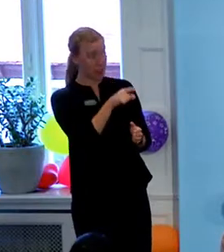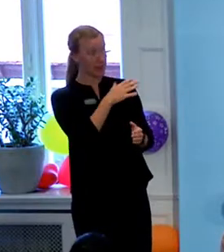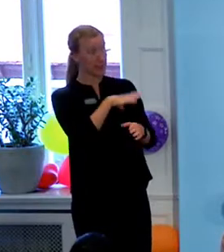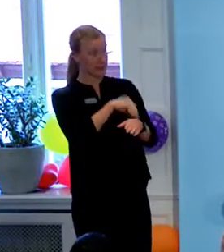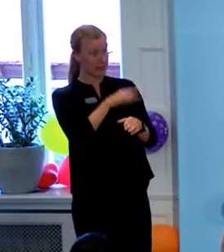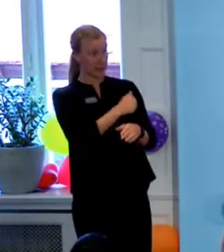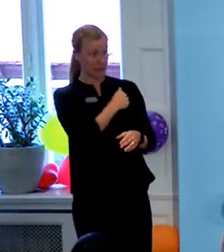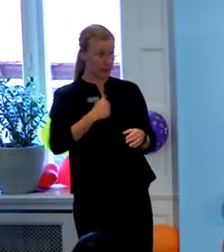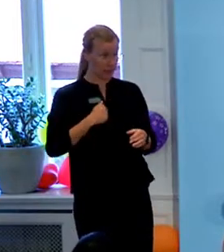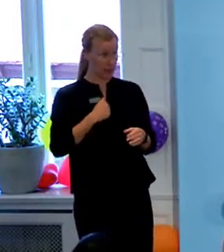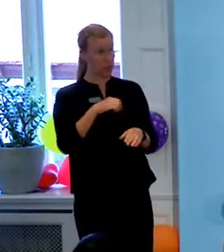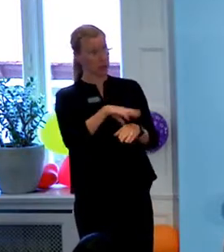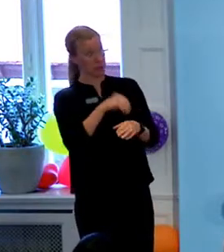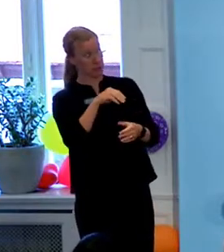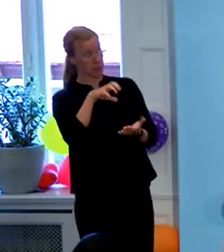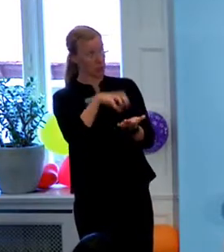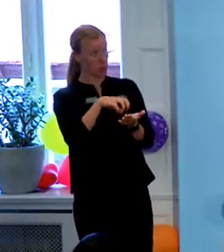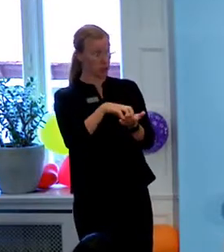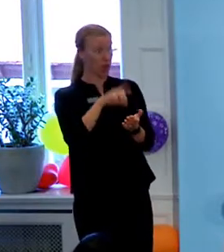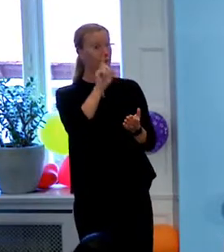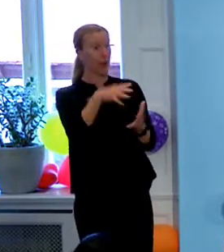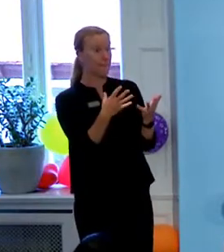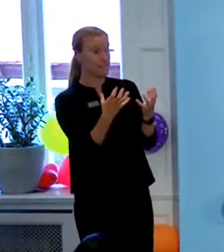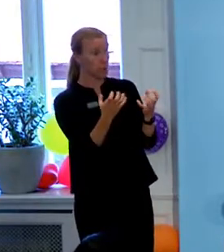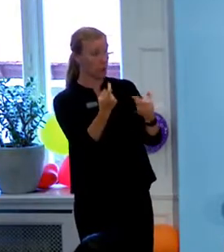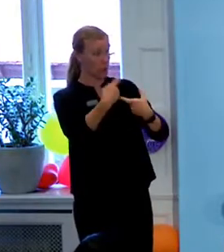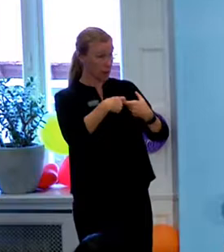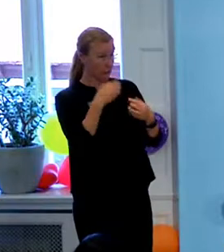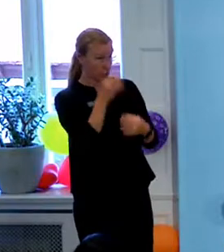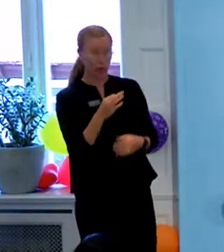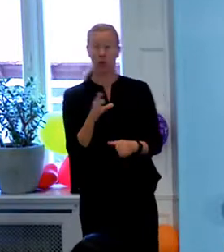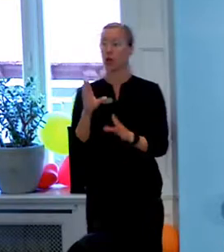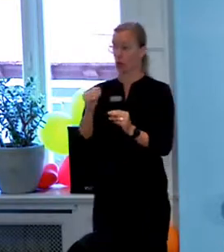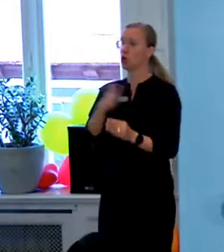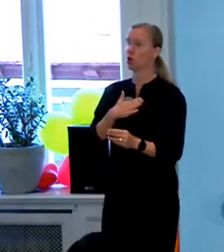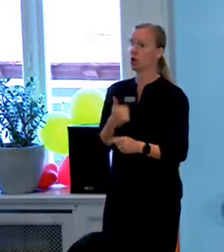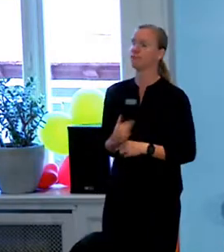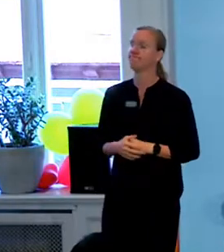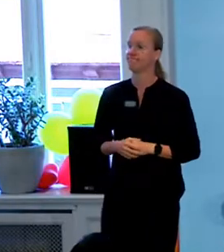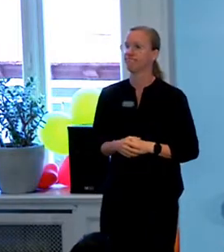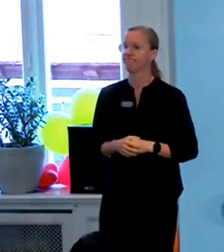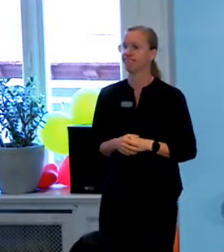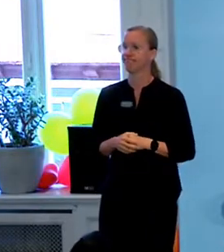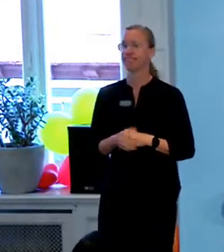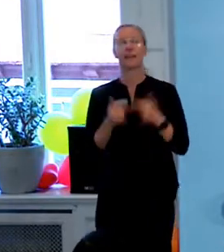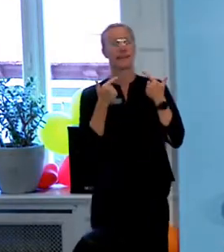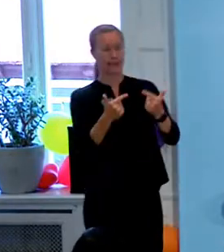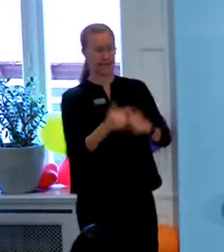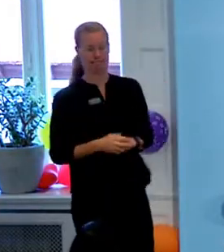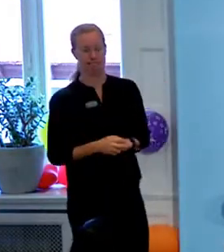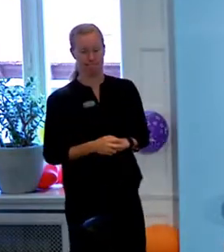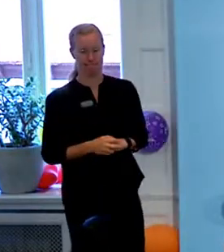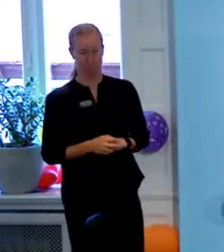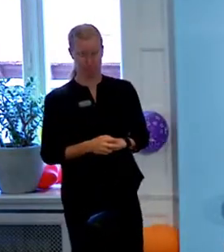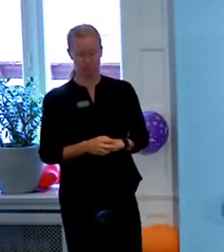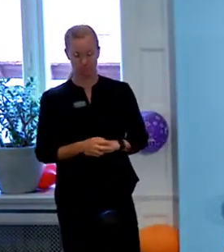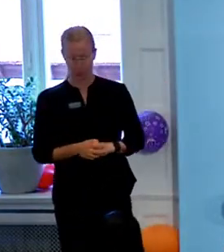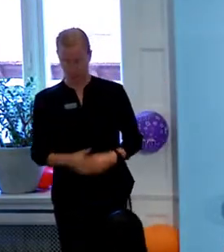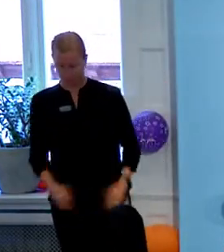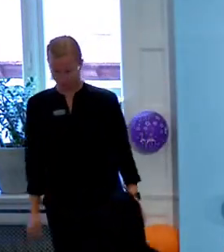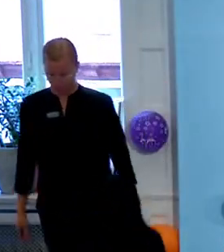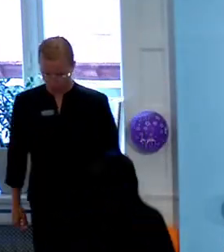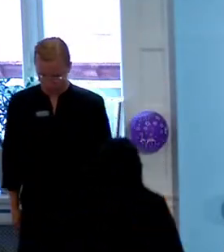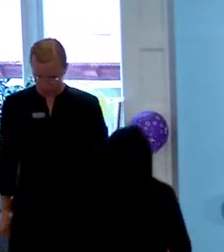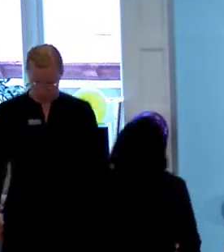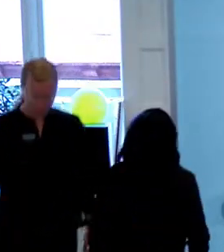regeringen och den svenska staten varit för mjuk i de här frågorna? Ja, det tycker jag den har varit. Tack för det svaret. Då ber